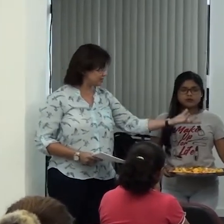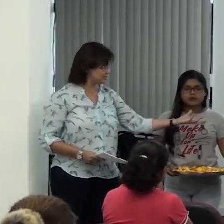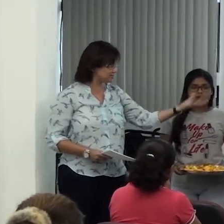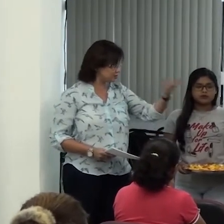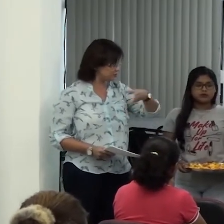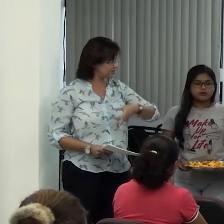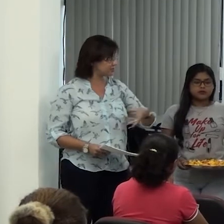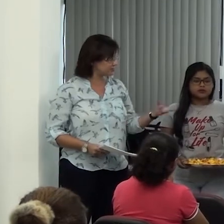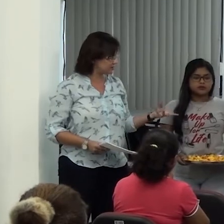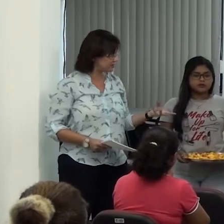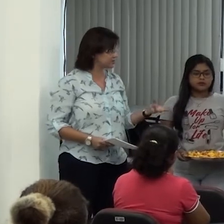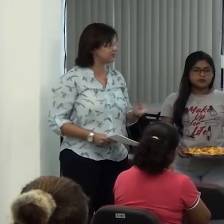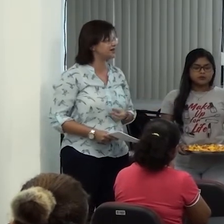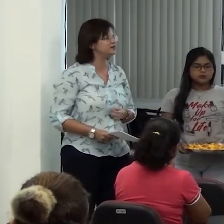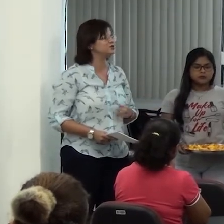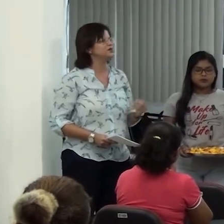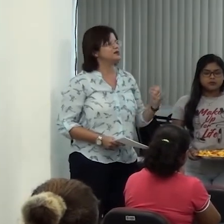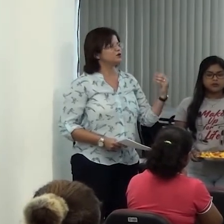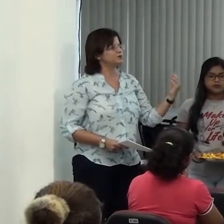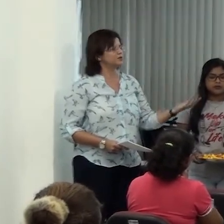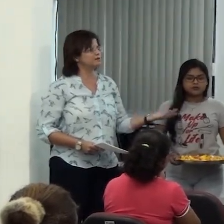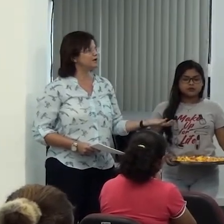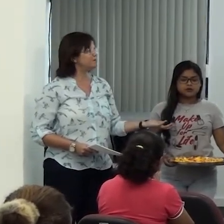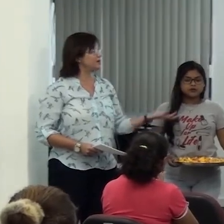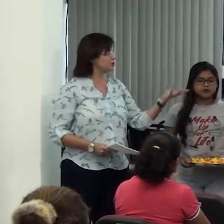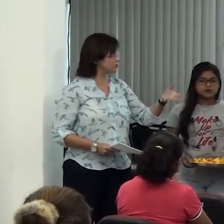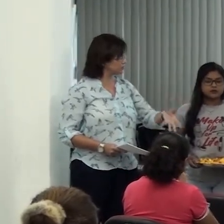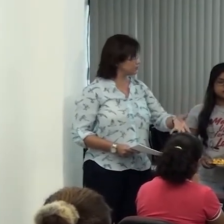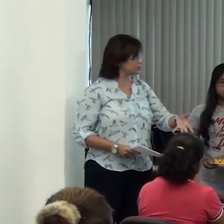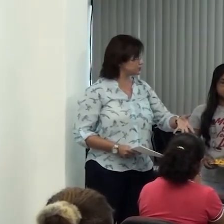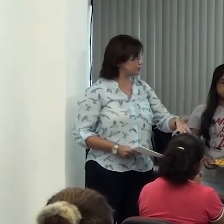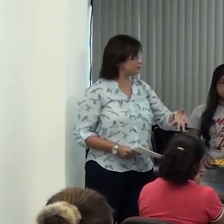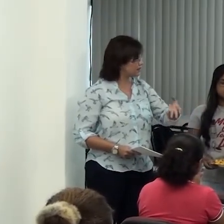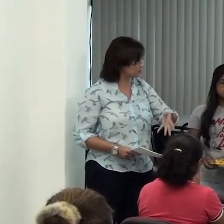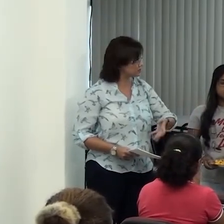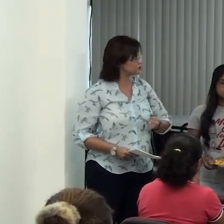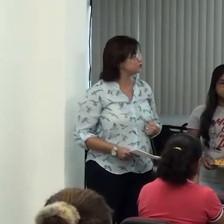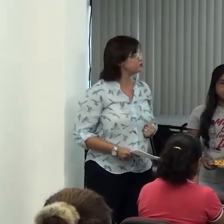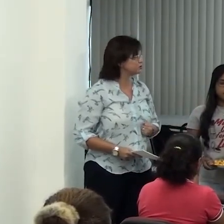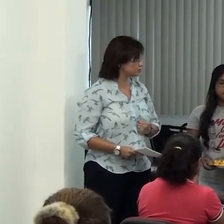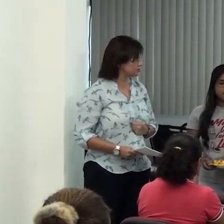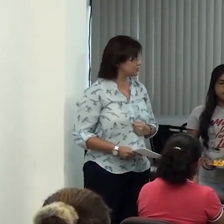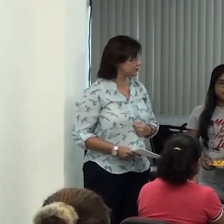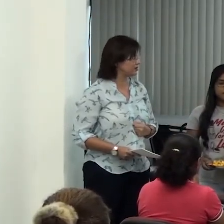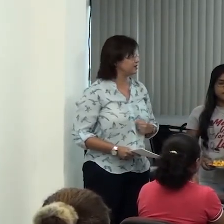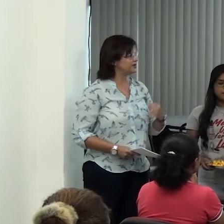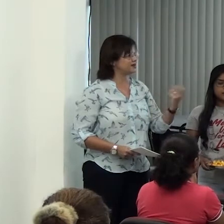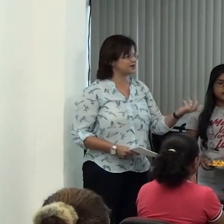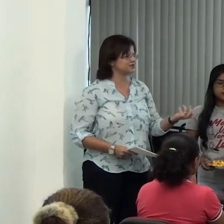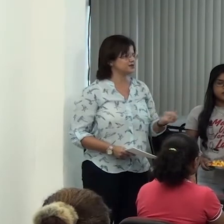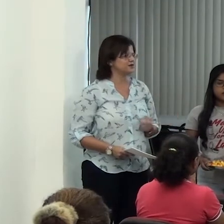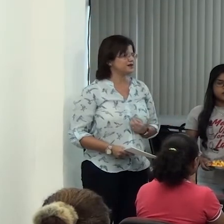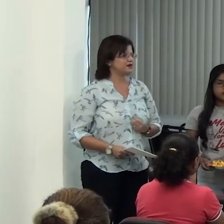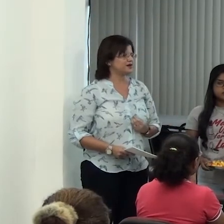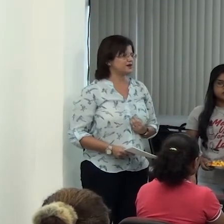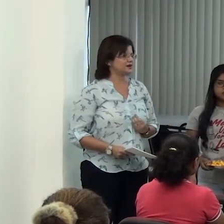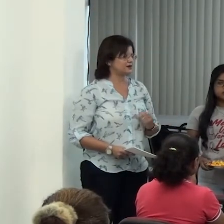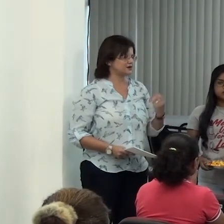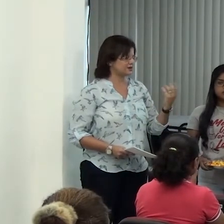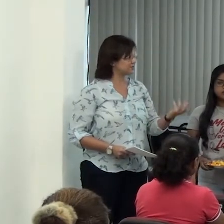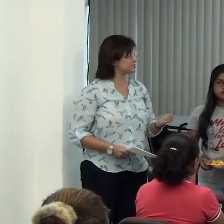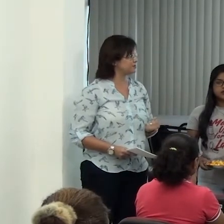só pela mobilização de participantes internos, como também pela contribuição para as ações futuras do CEFOR em relação